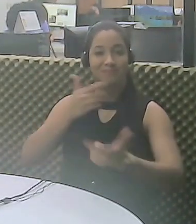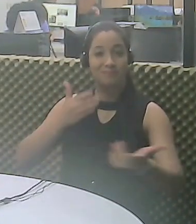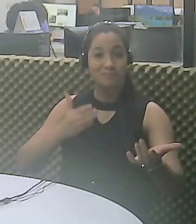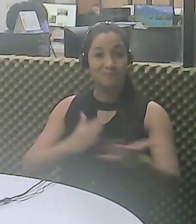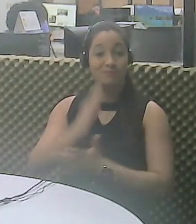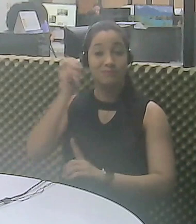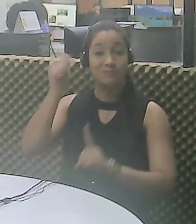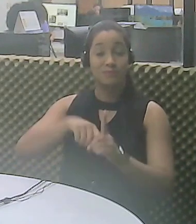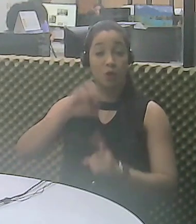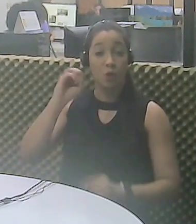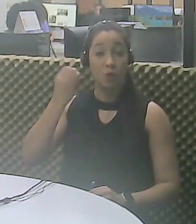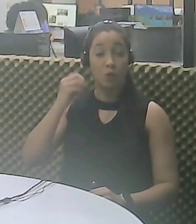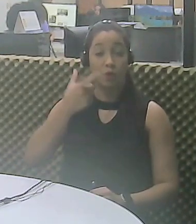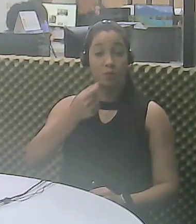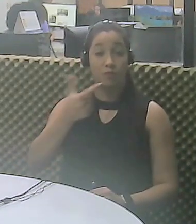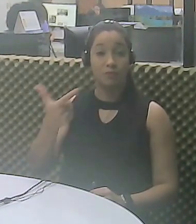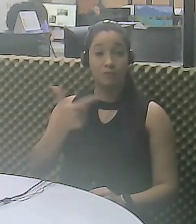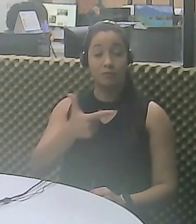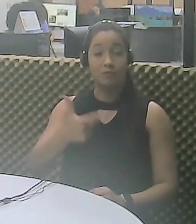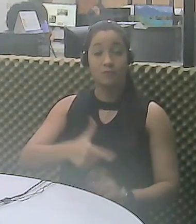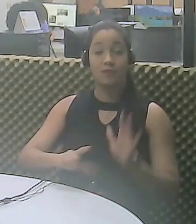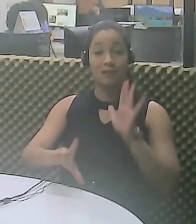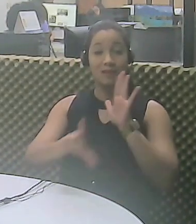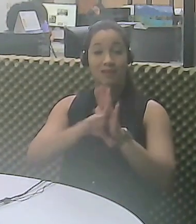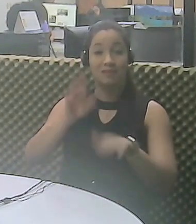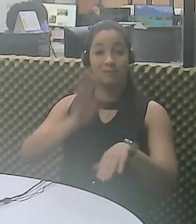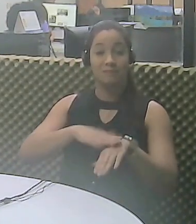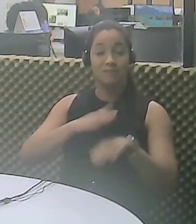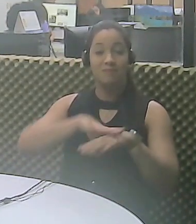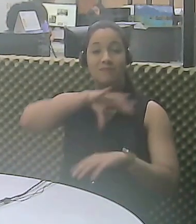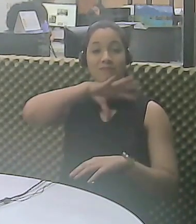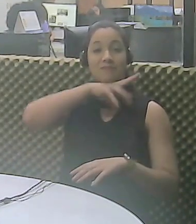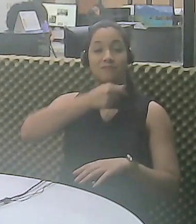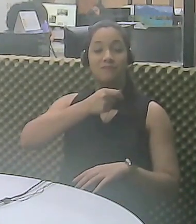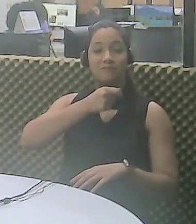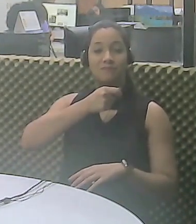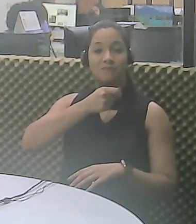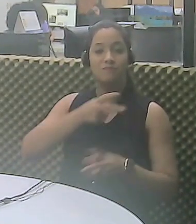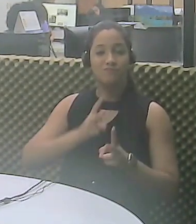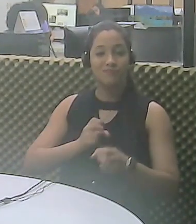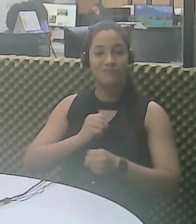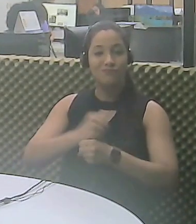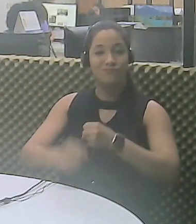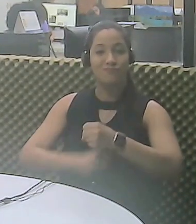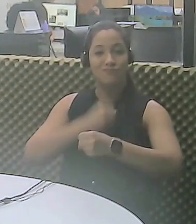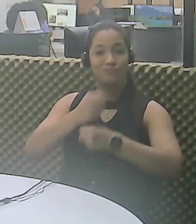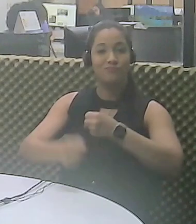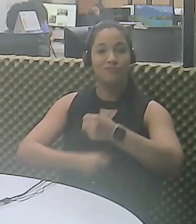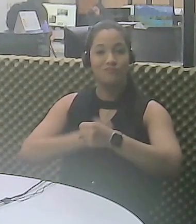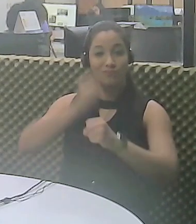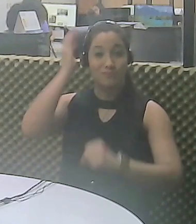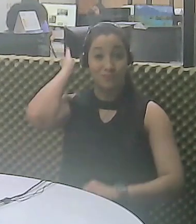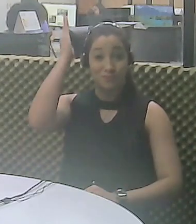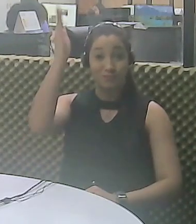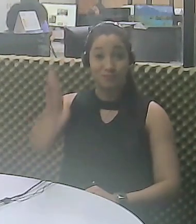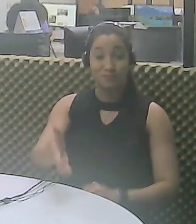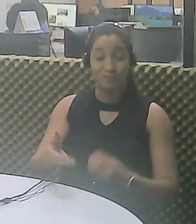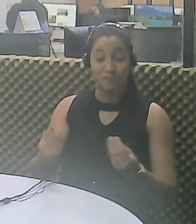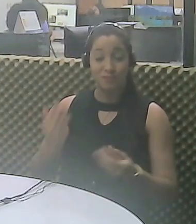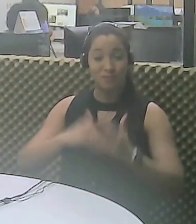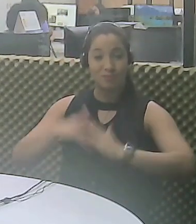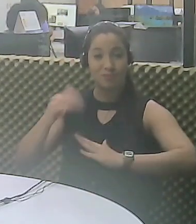em outubro de 2022 a lei de autoria do prefeito que estabeleceu a realização anual do evento de ingresso e